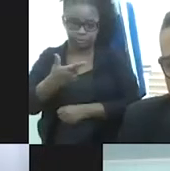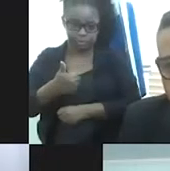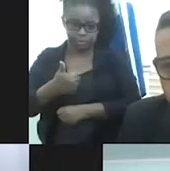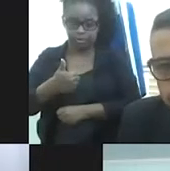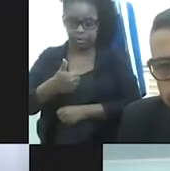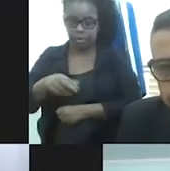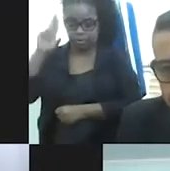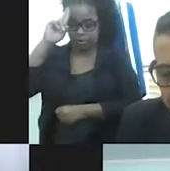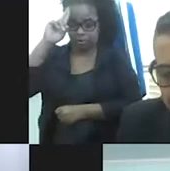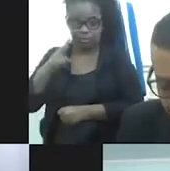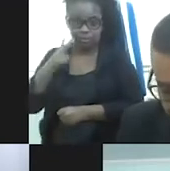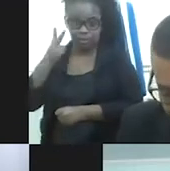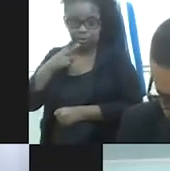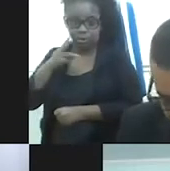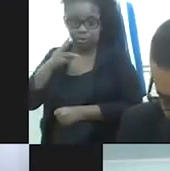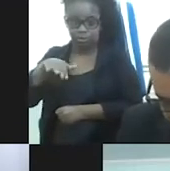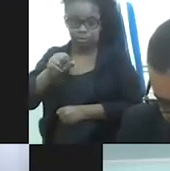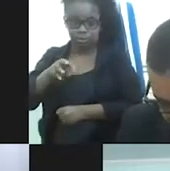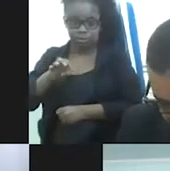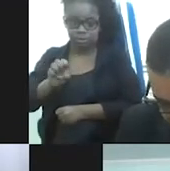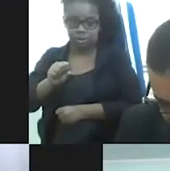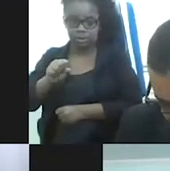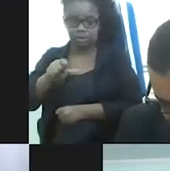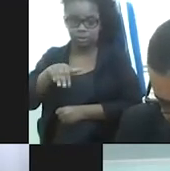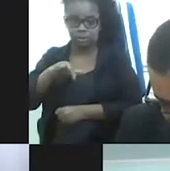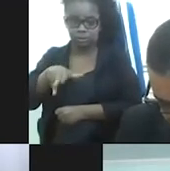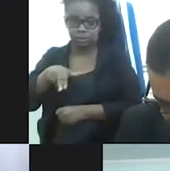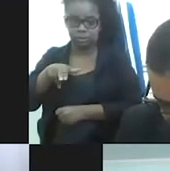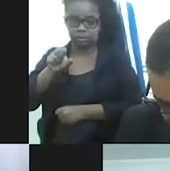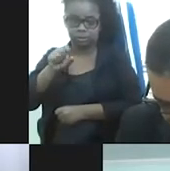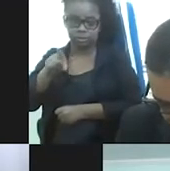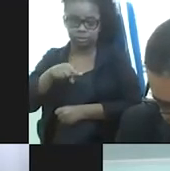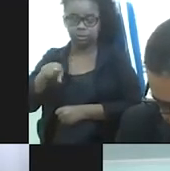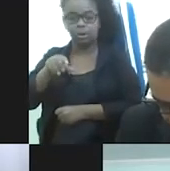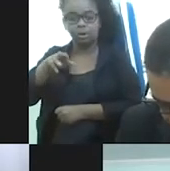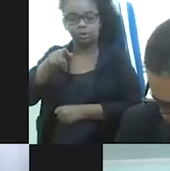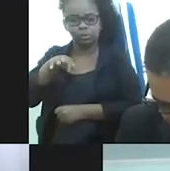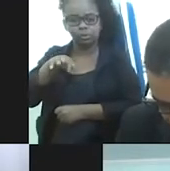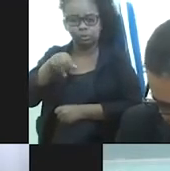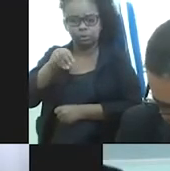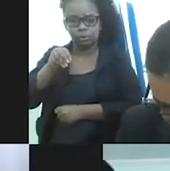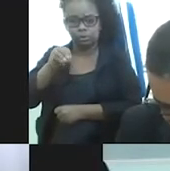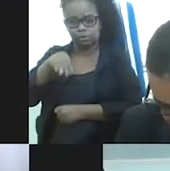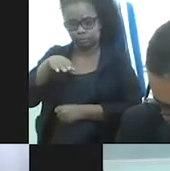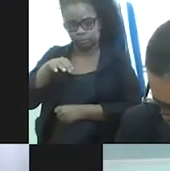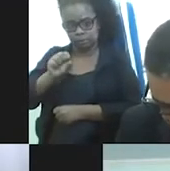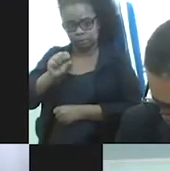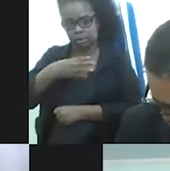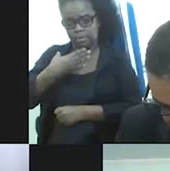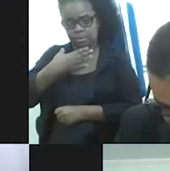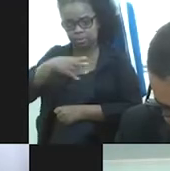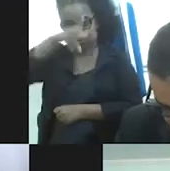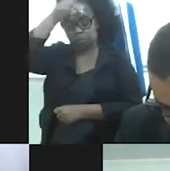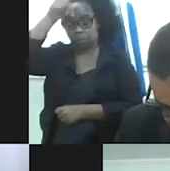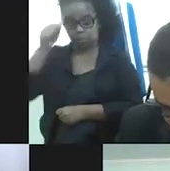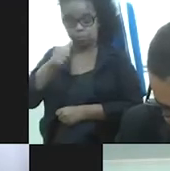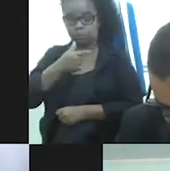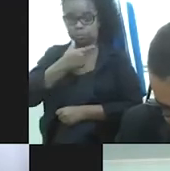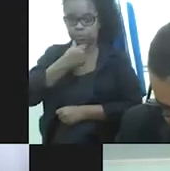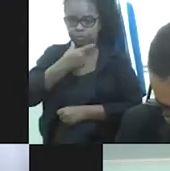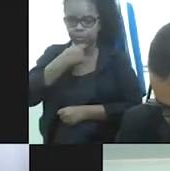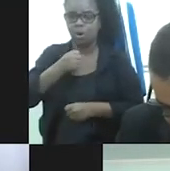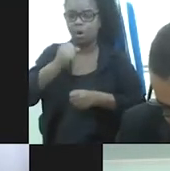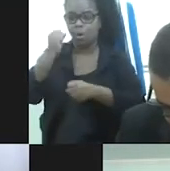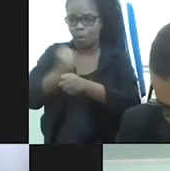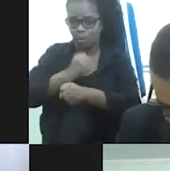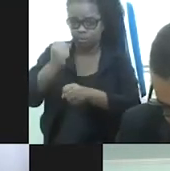Bom dia a todos. Bom dia, senhor presidente. E bom dia, senhor. Eu queria falar, presidente, que estive como membro